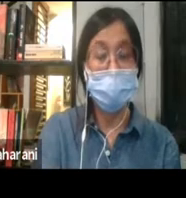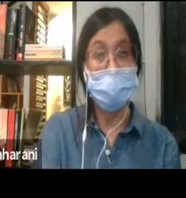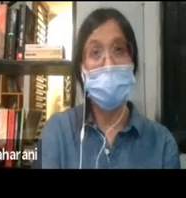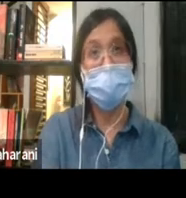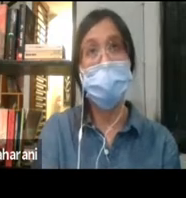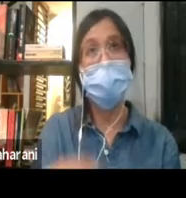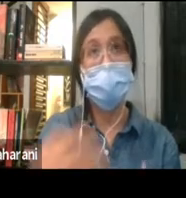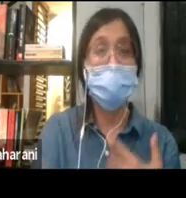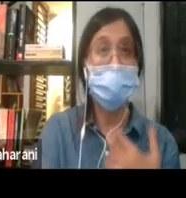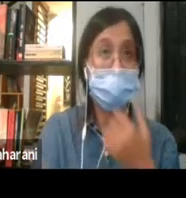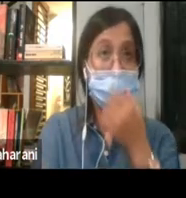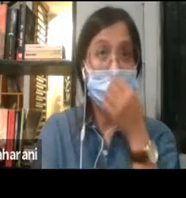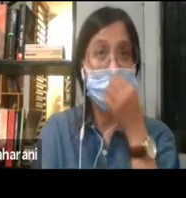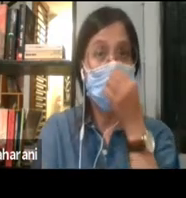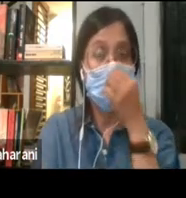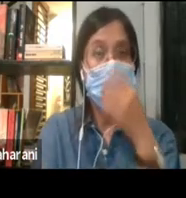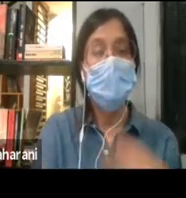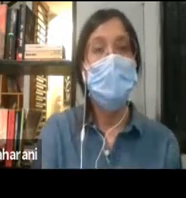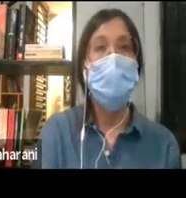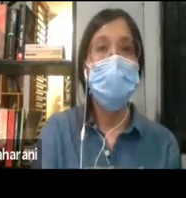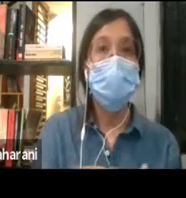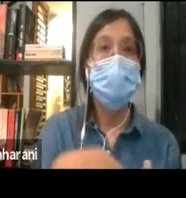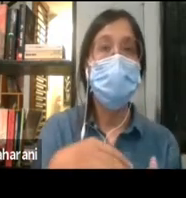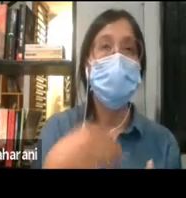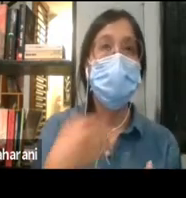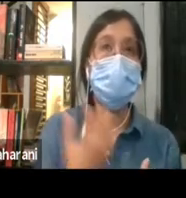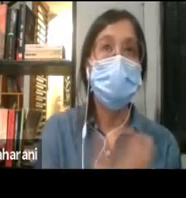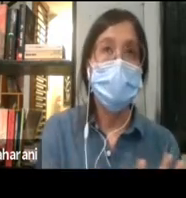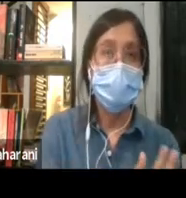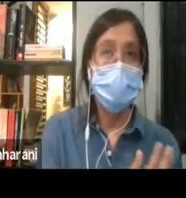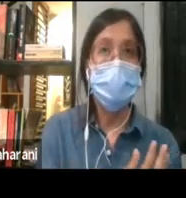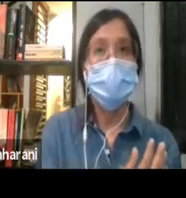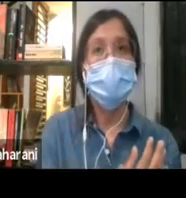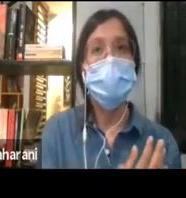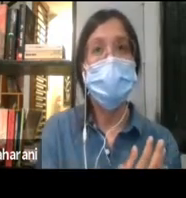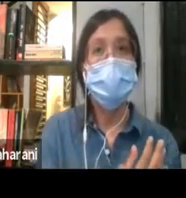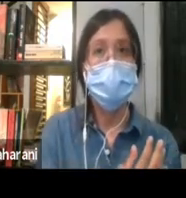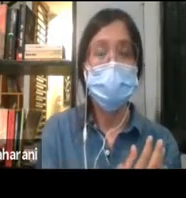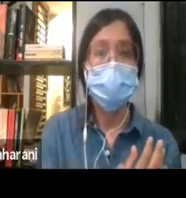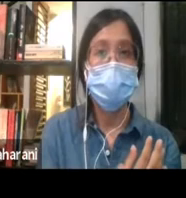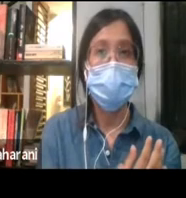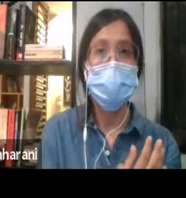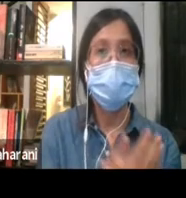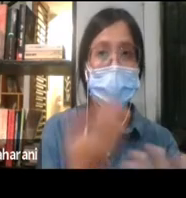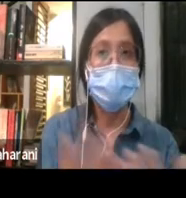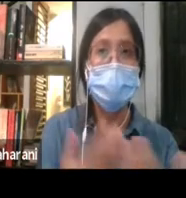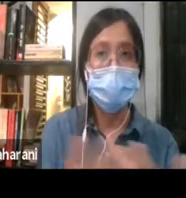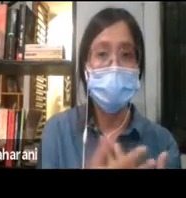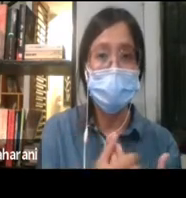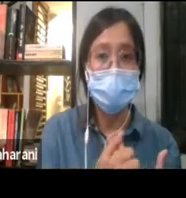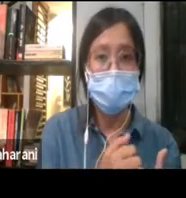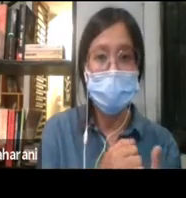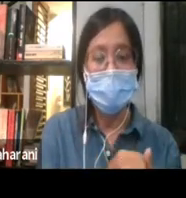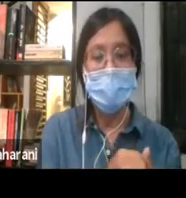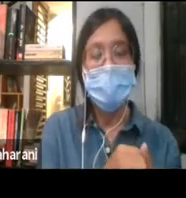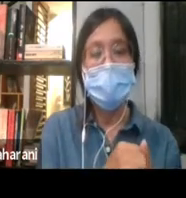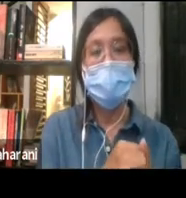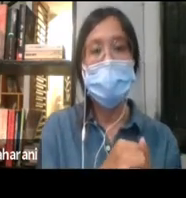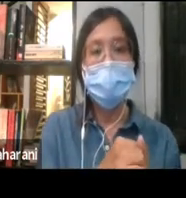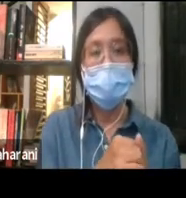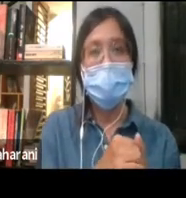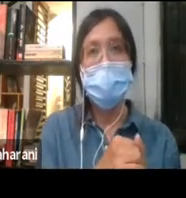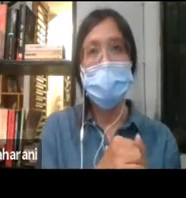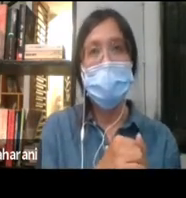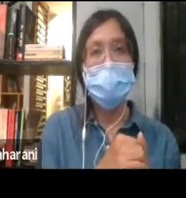lain ya. Perkara kemudian orang berpendapat atau punya sikap itu pembaca sendiri yang memutuskan.